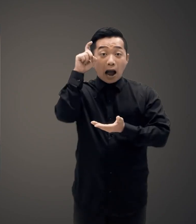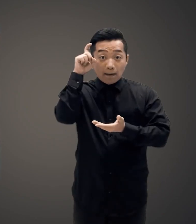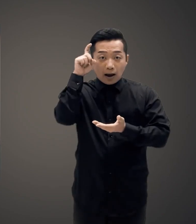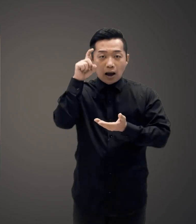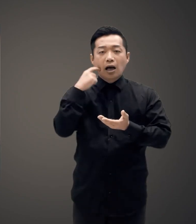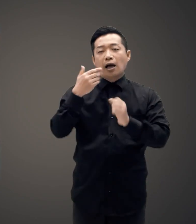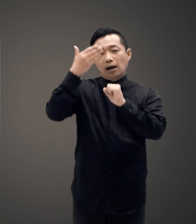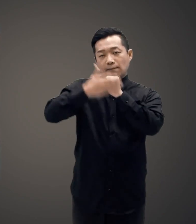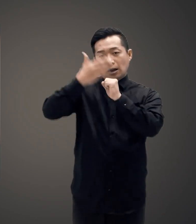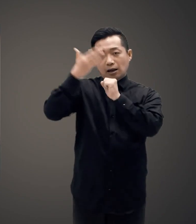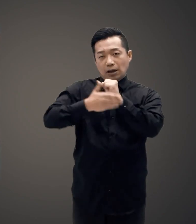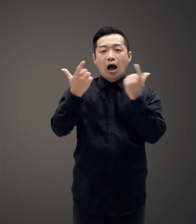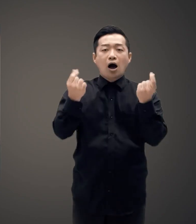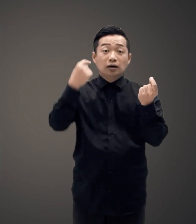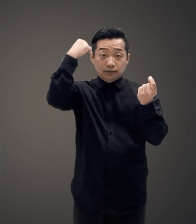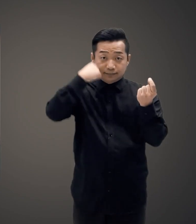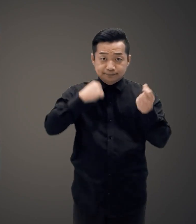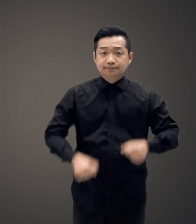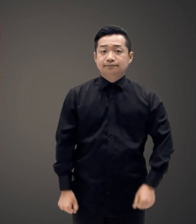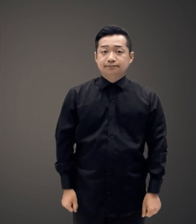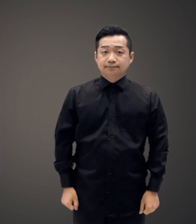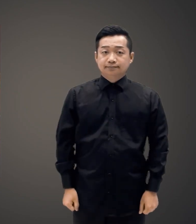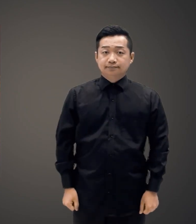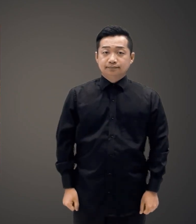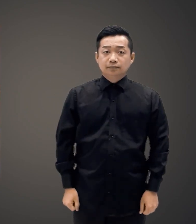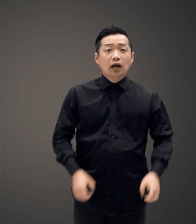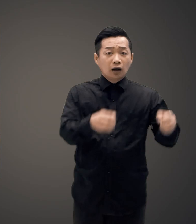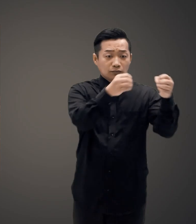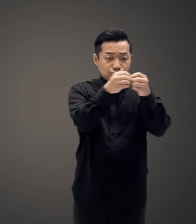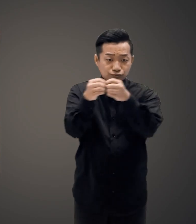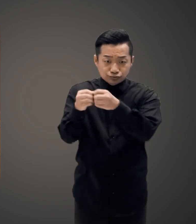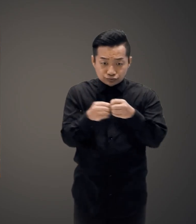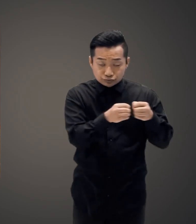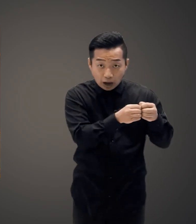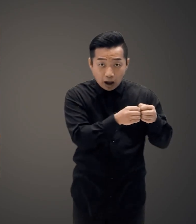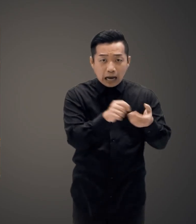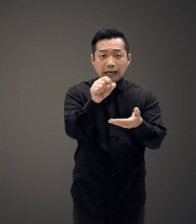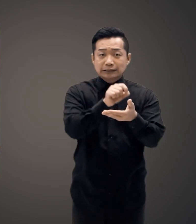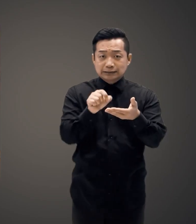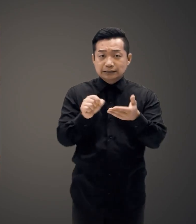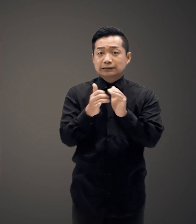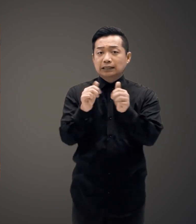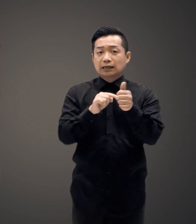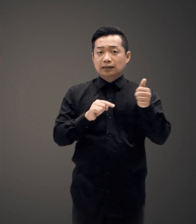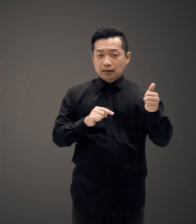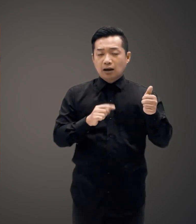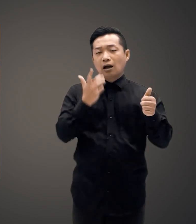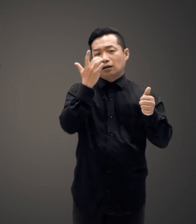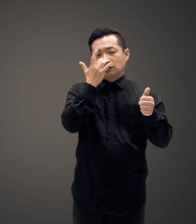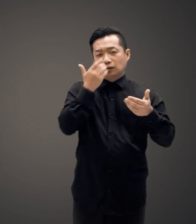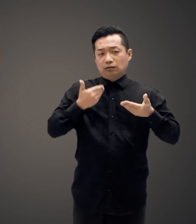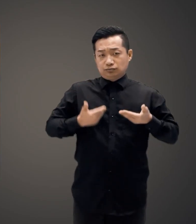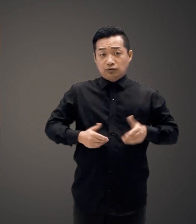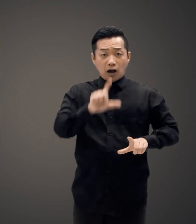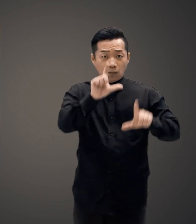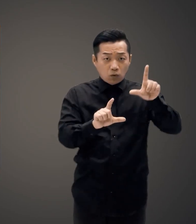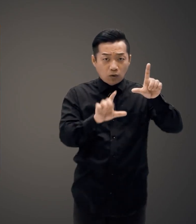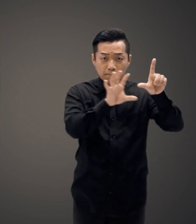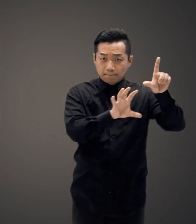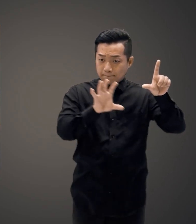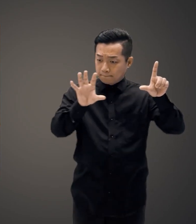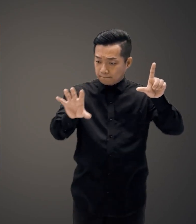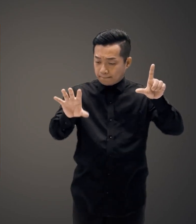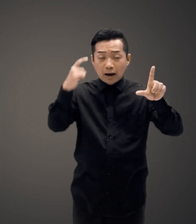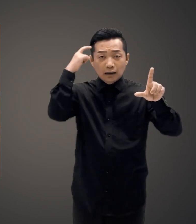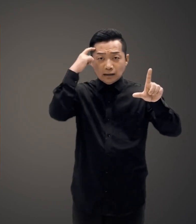않은 카메라로 셔터를 누르는 것처럼 느껴져. 이런 구절들은 이 글들을 쓰고 있는 작가의 담담한 모습이